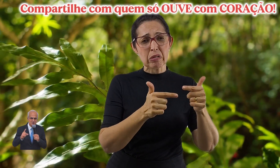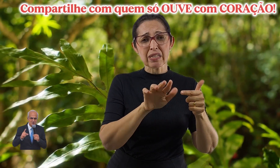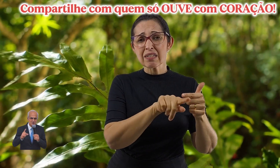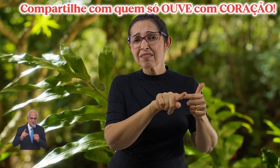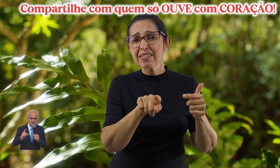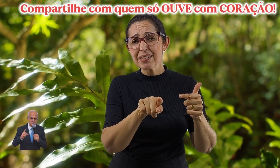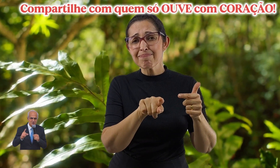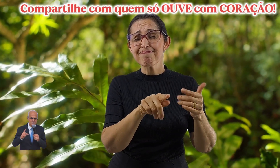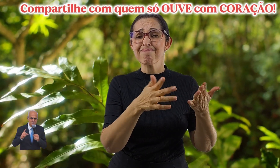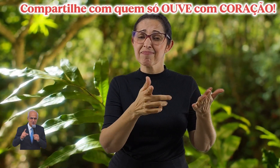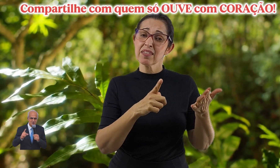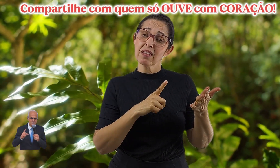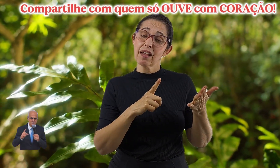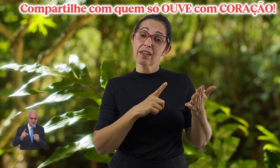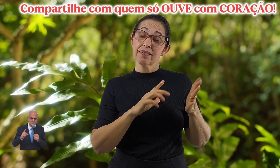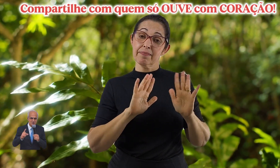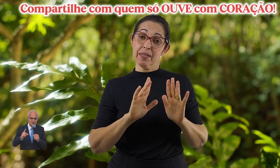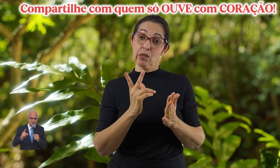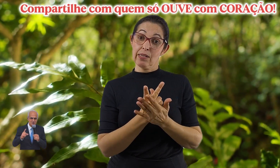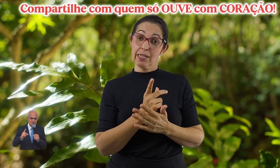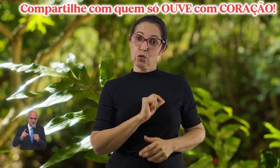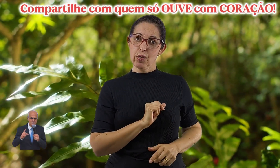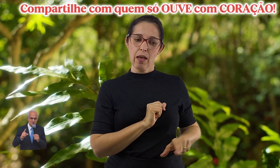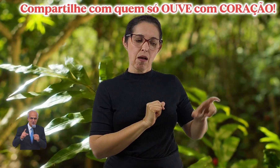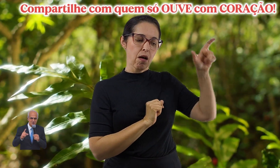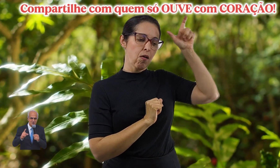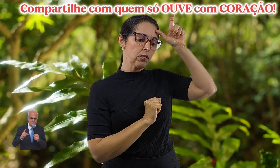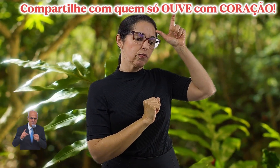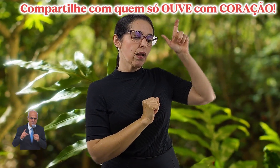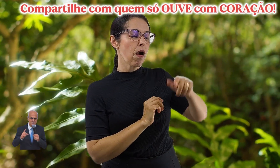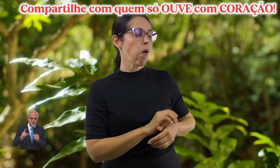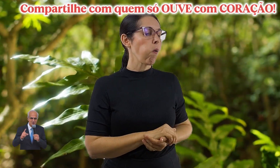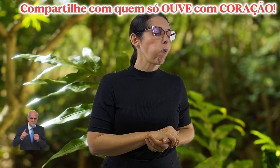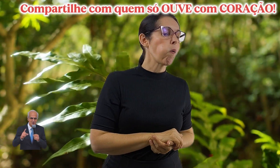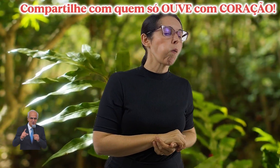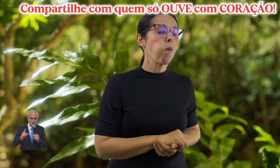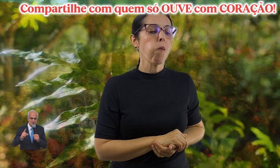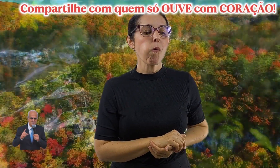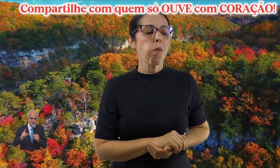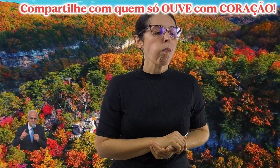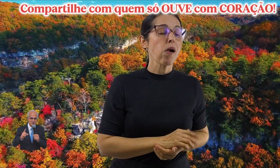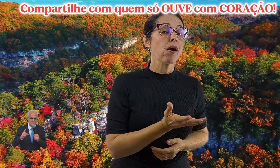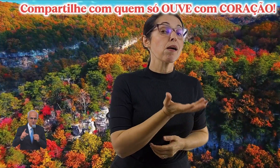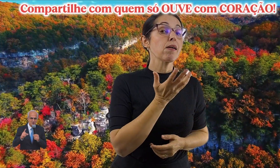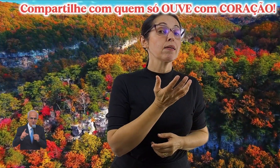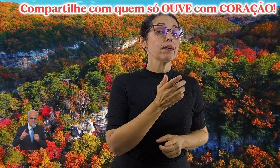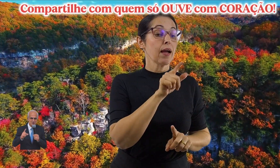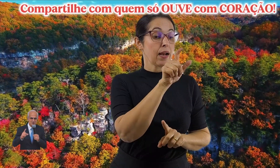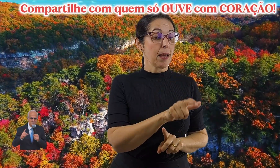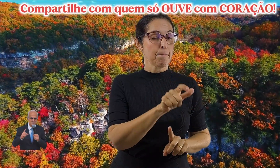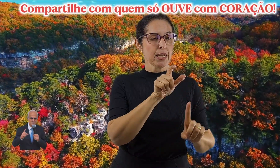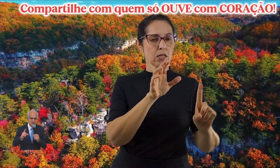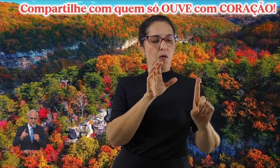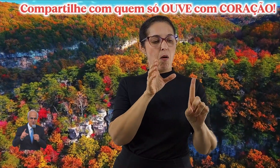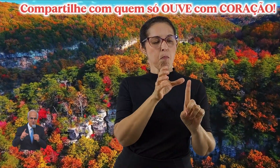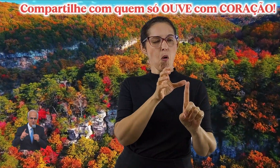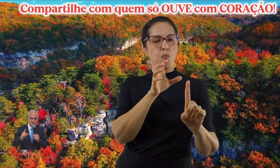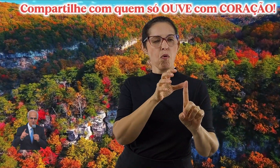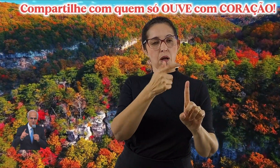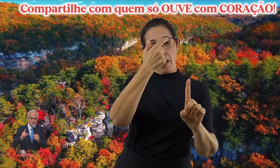dia, e o adversário, ele vai procurando travar essa batalha na mente do homem hoje. A grande